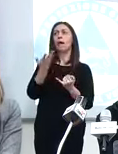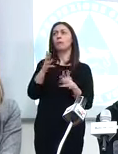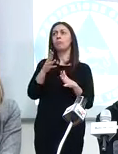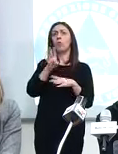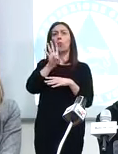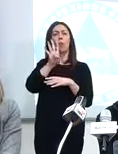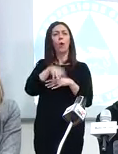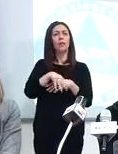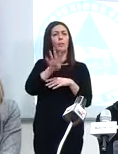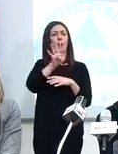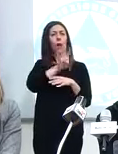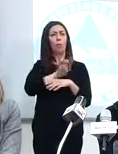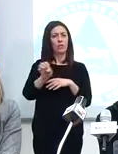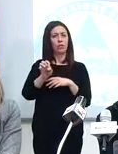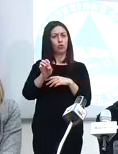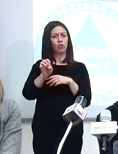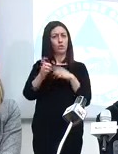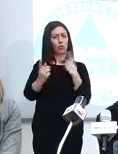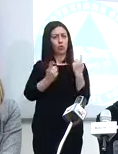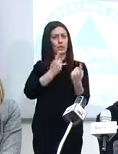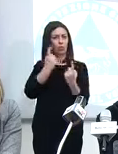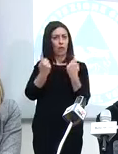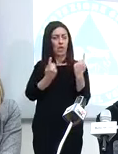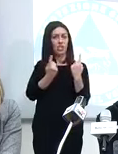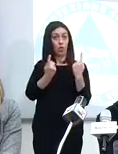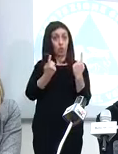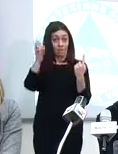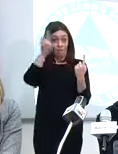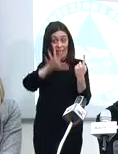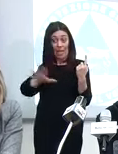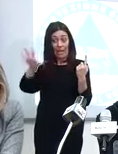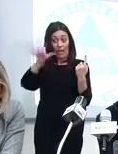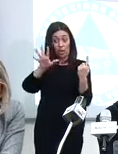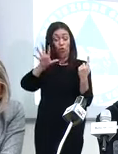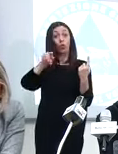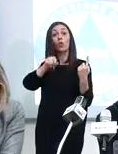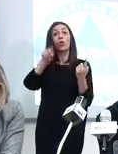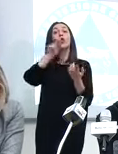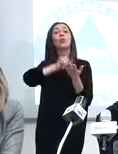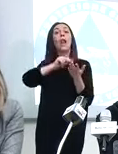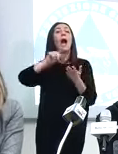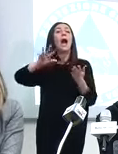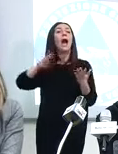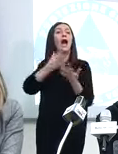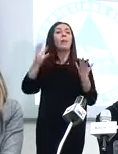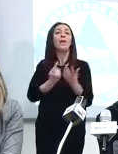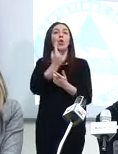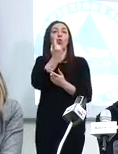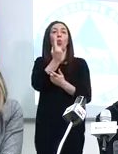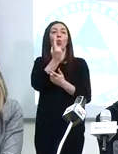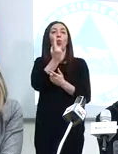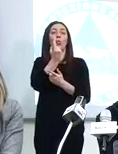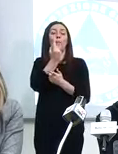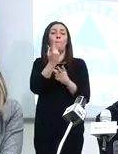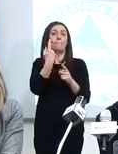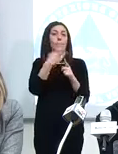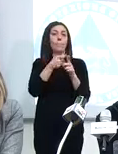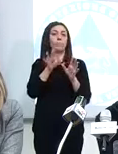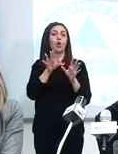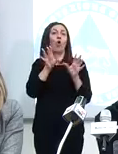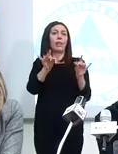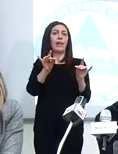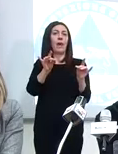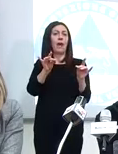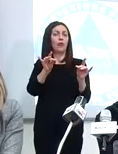4.400 situazioni in Veneto dove c'è stato almeno un contagio nelle scuole. Forse